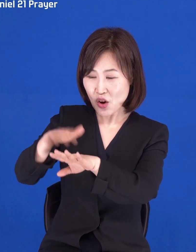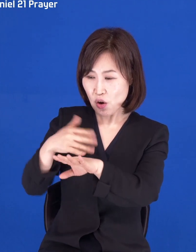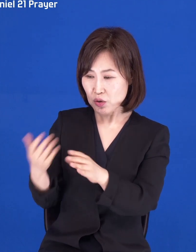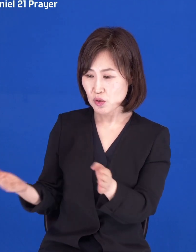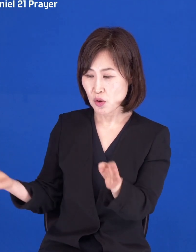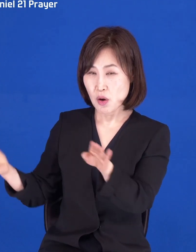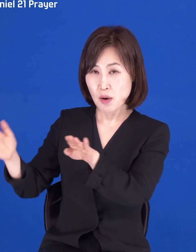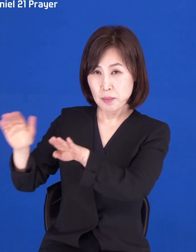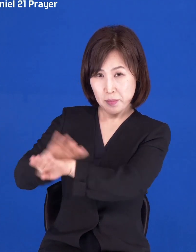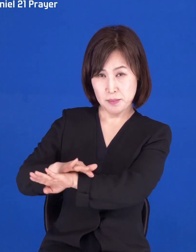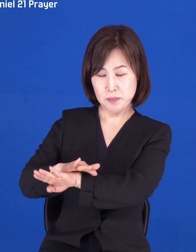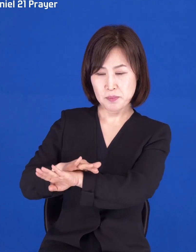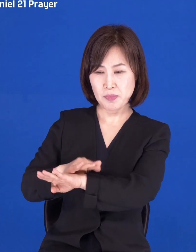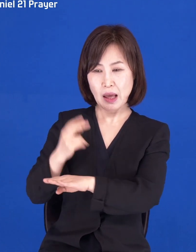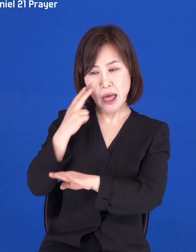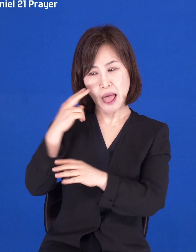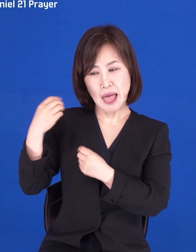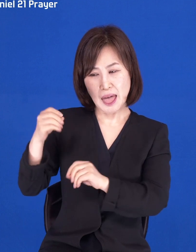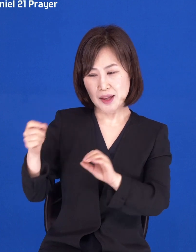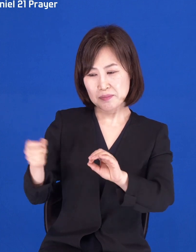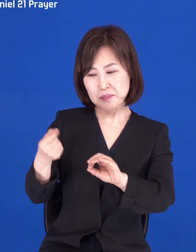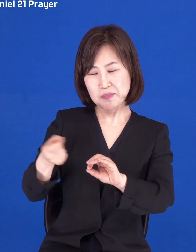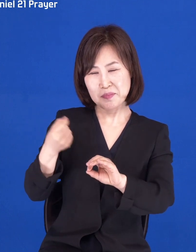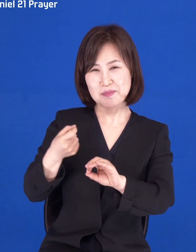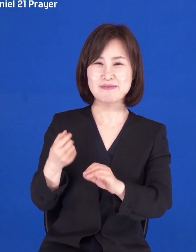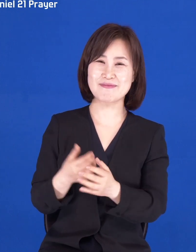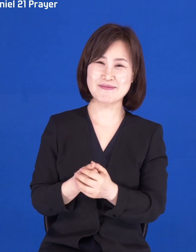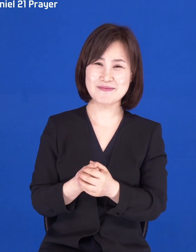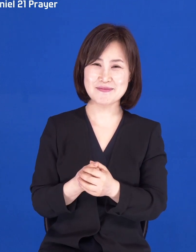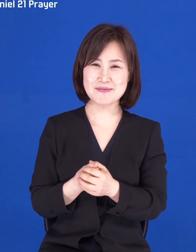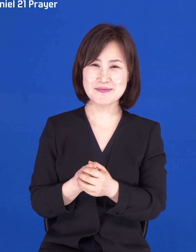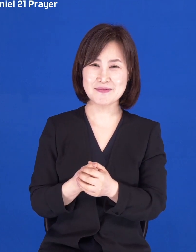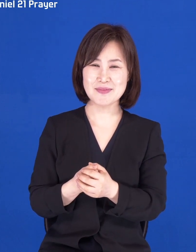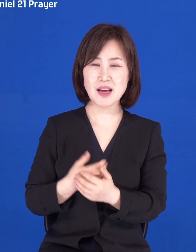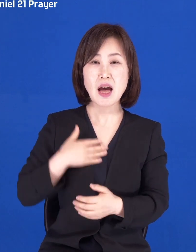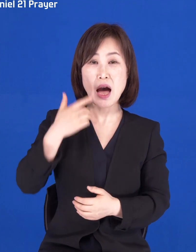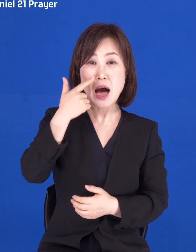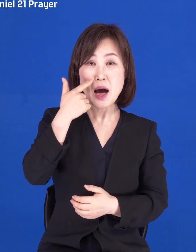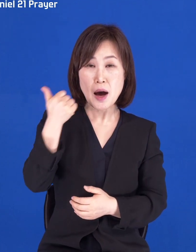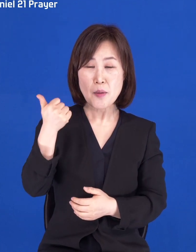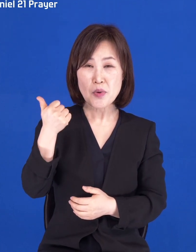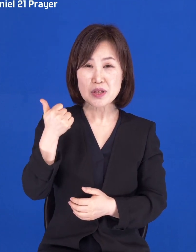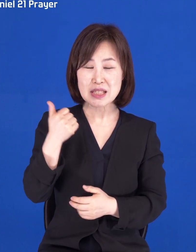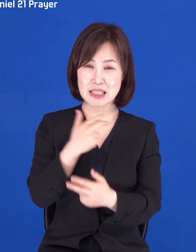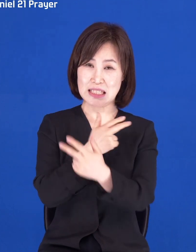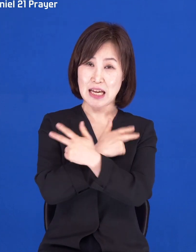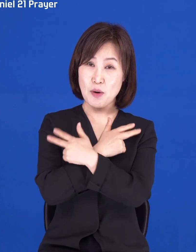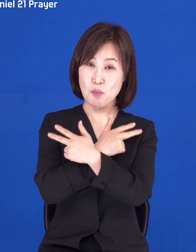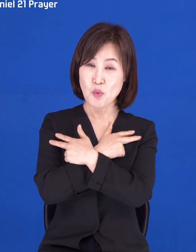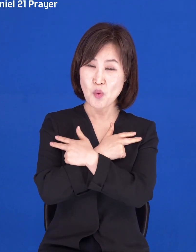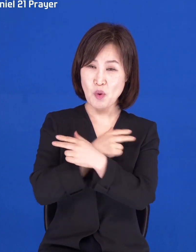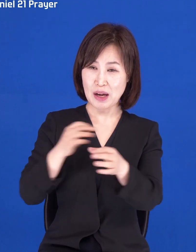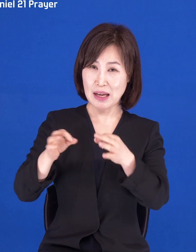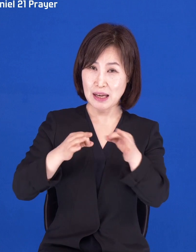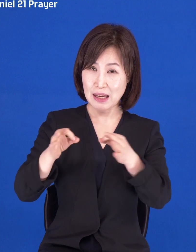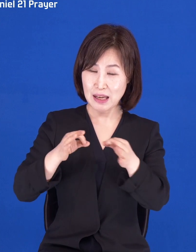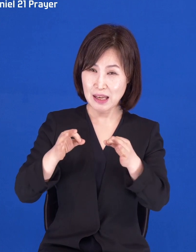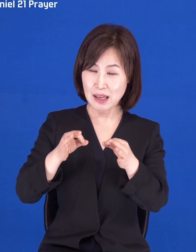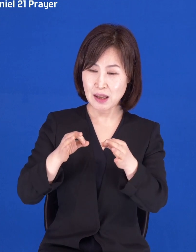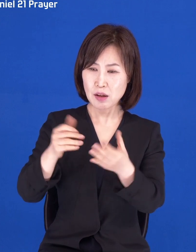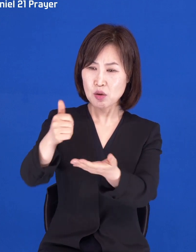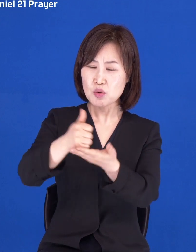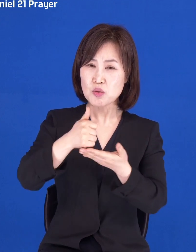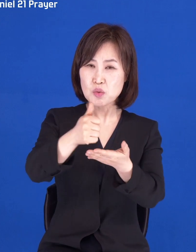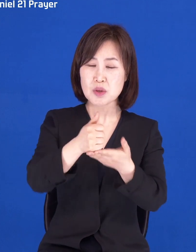꿰매시는 척 하셨습니다. 저희 아버지도 양복점을 하셨는데 손님들이 뜸한 시간이 되면은